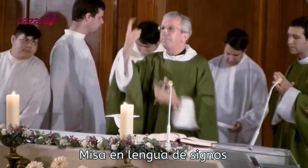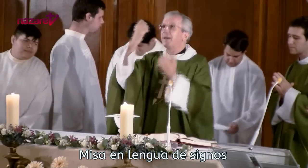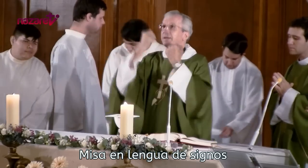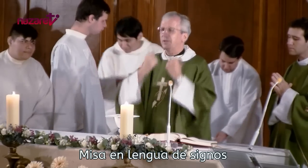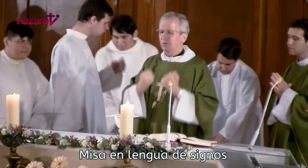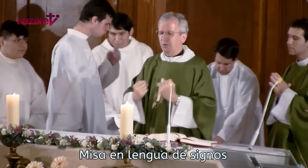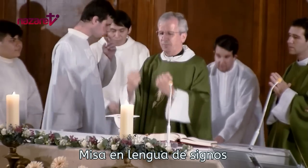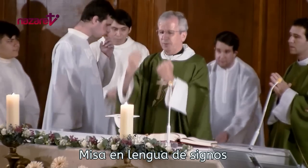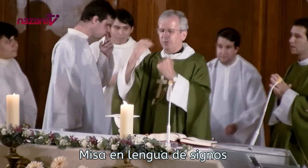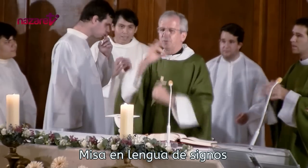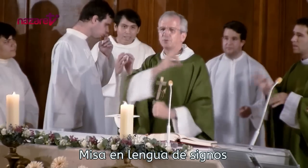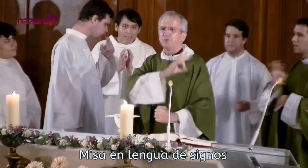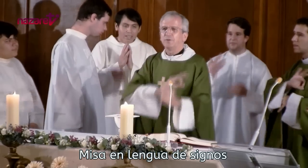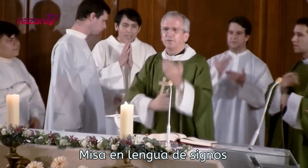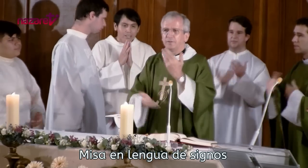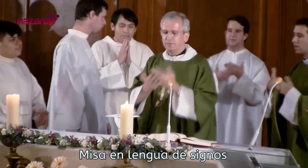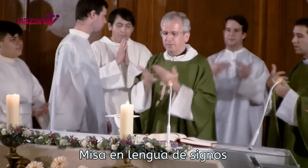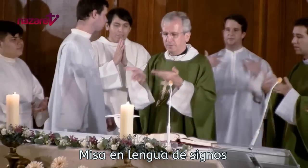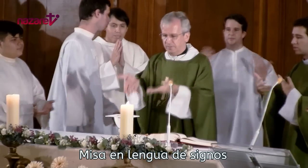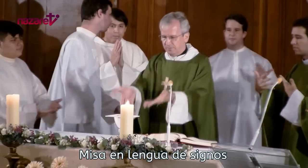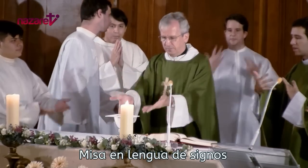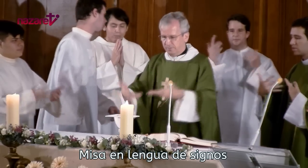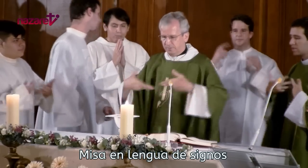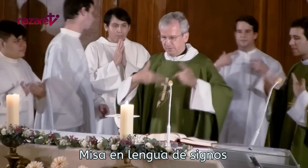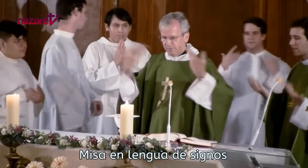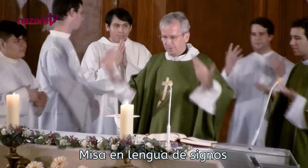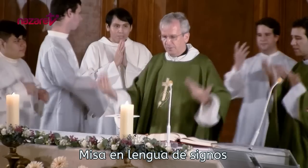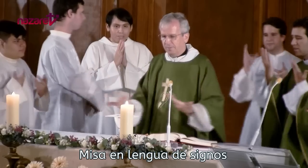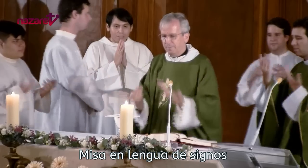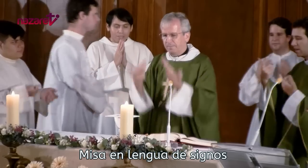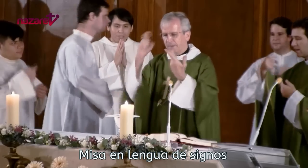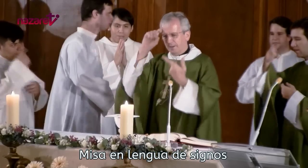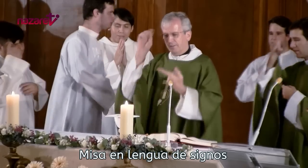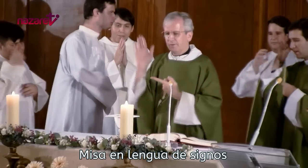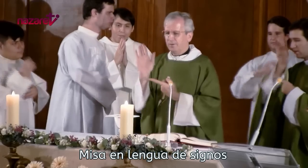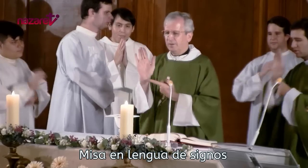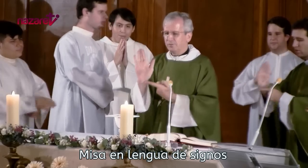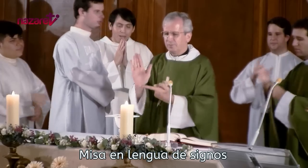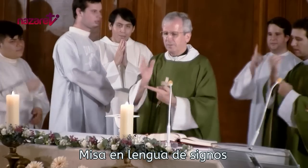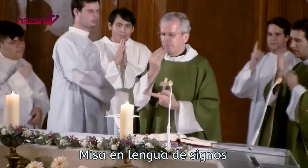Padre Todopoderoso. Que el Señor reciba de tus manos este sacrificio para la